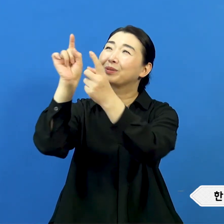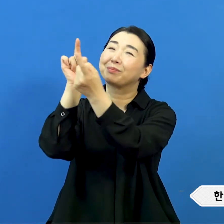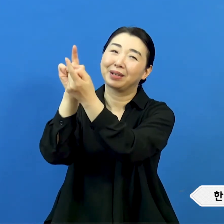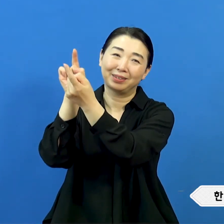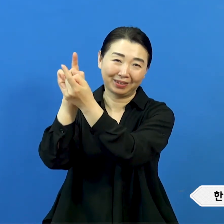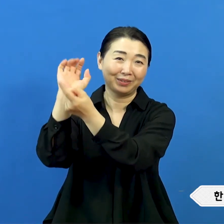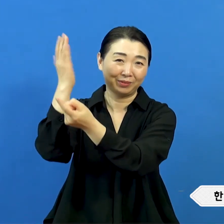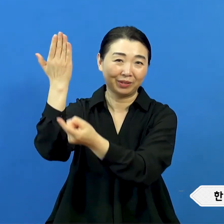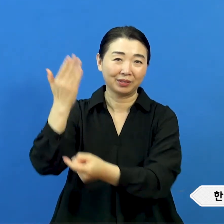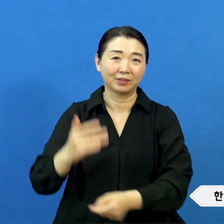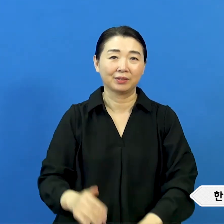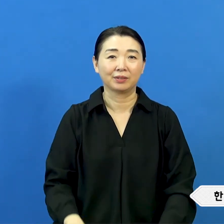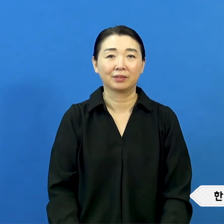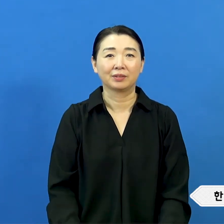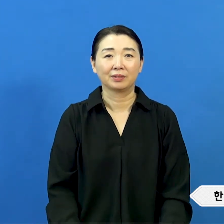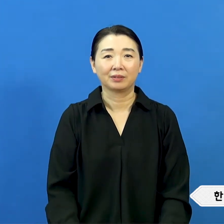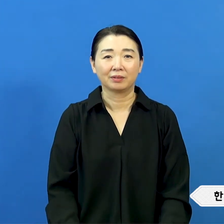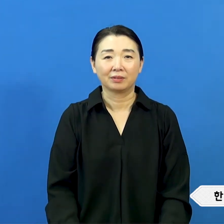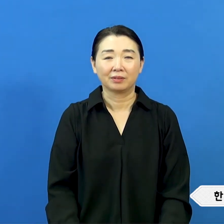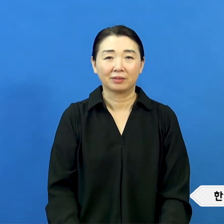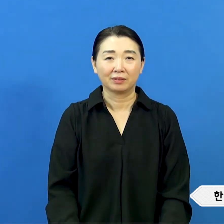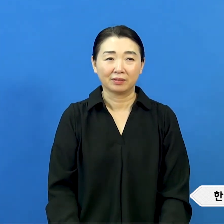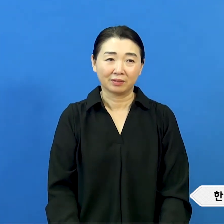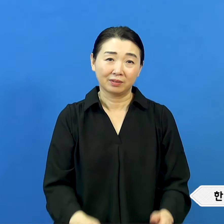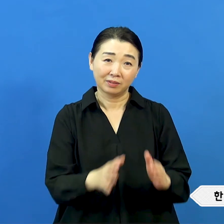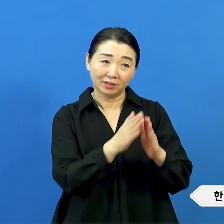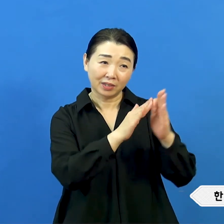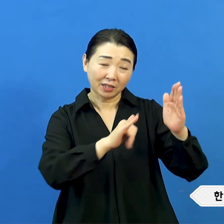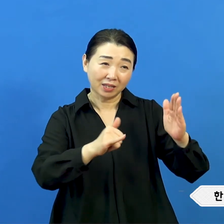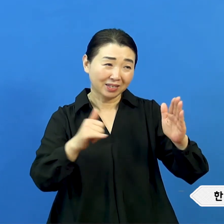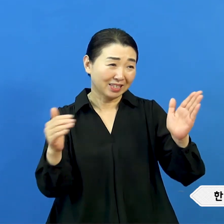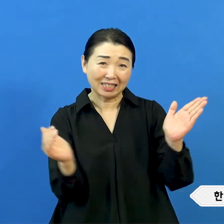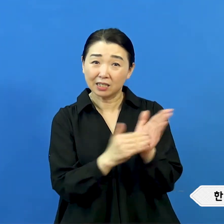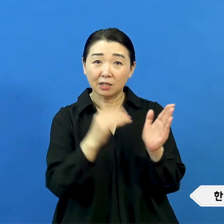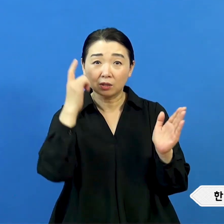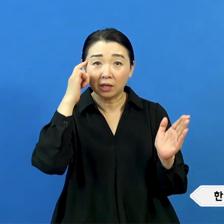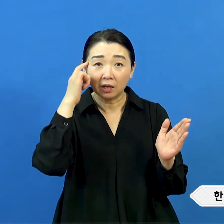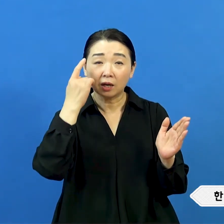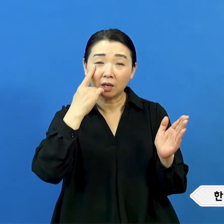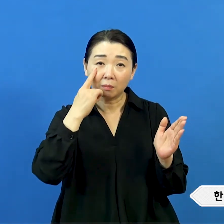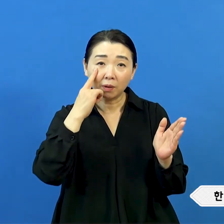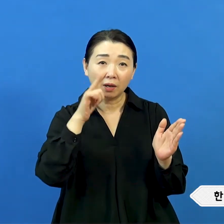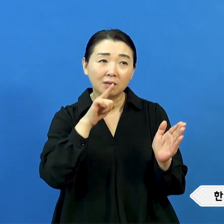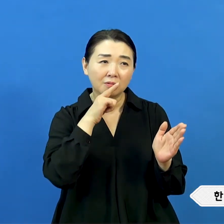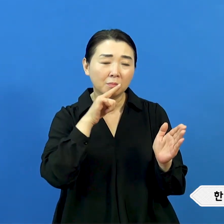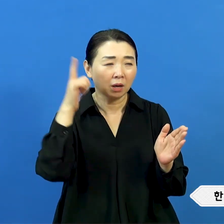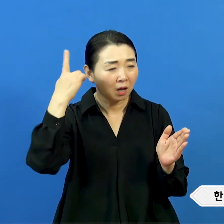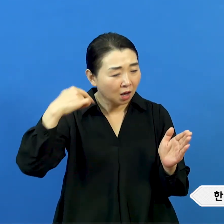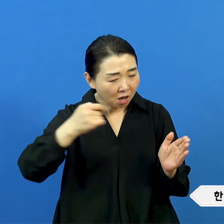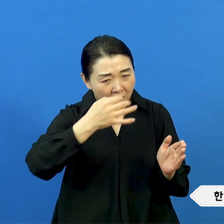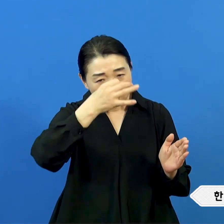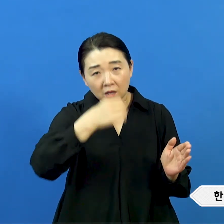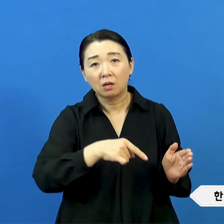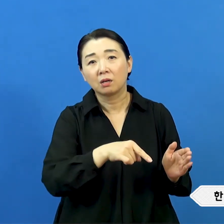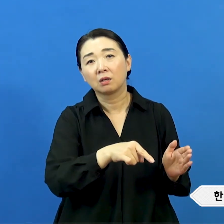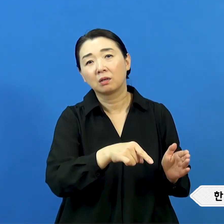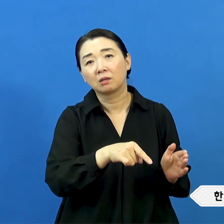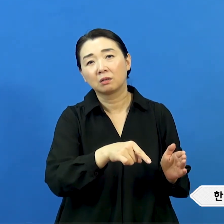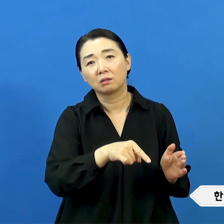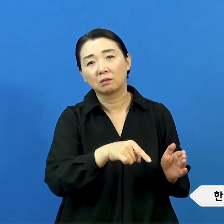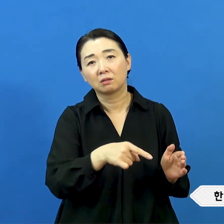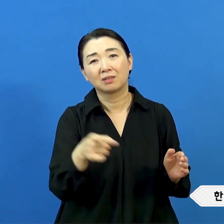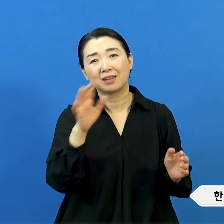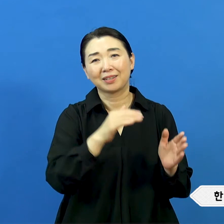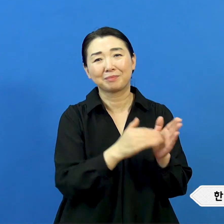될 것입니다. 그 가정이 진짜 그것으로 끝이라고 하면 정말로 미쳐버릴 것 같죠.